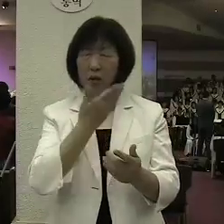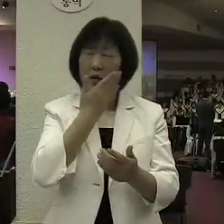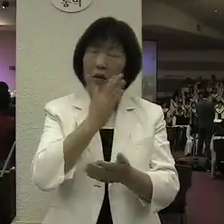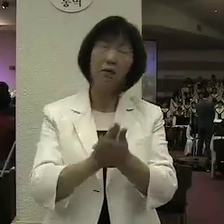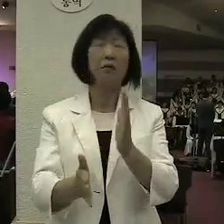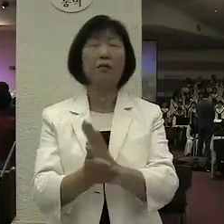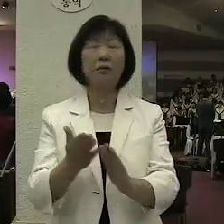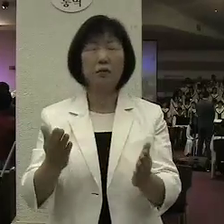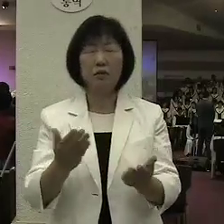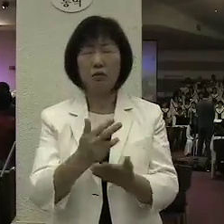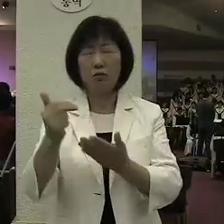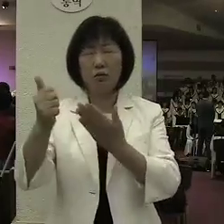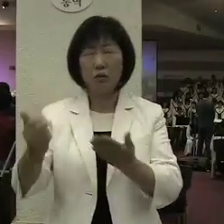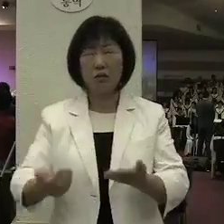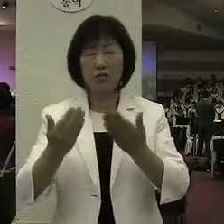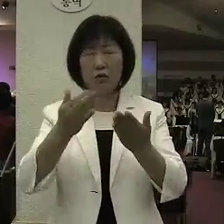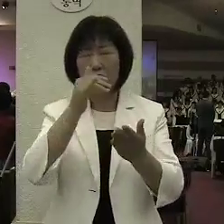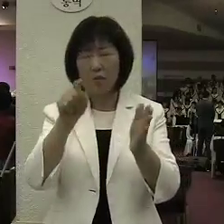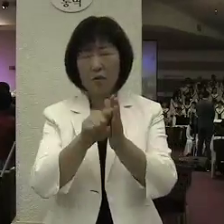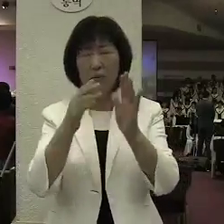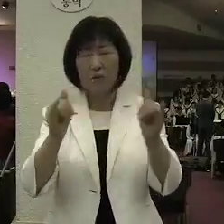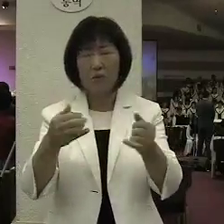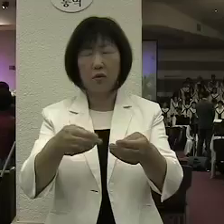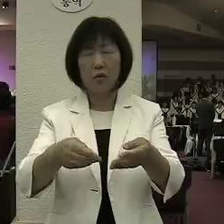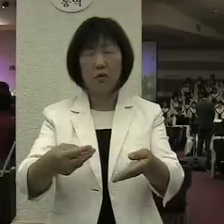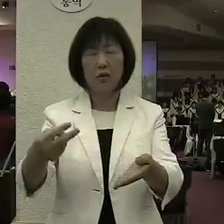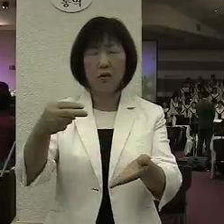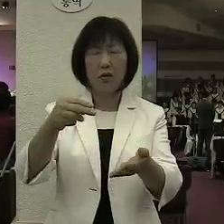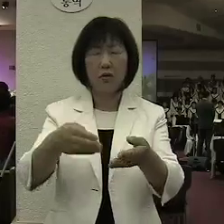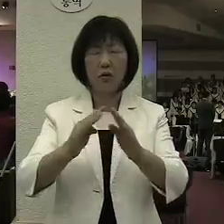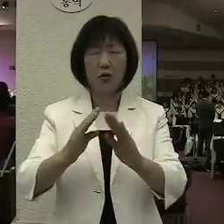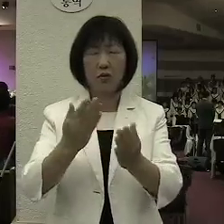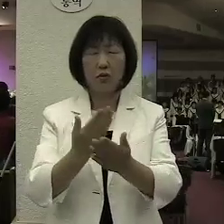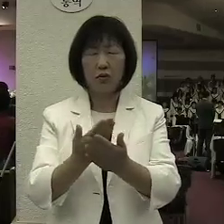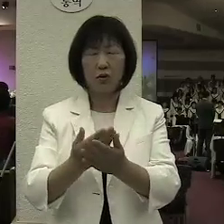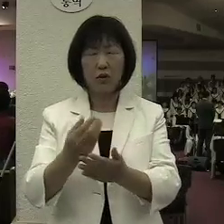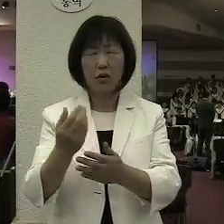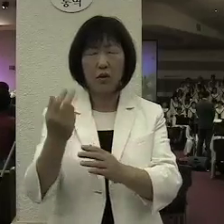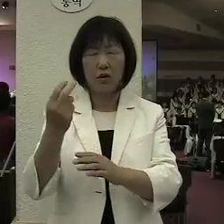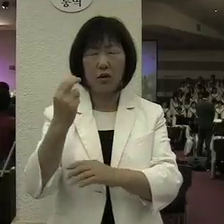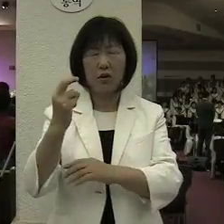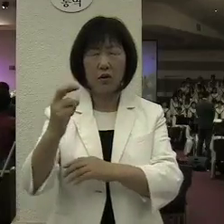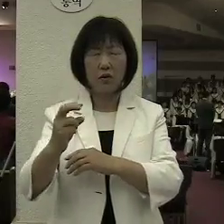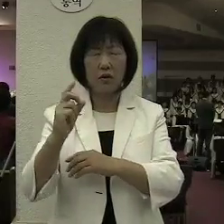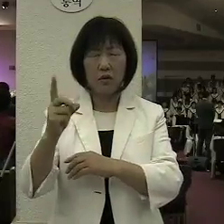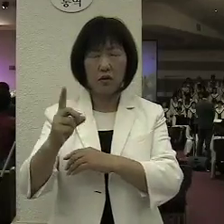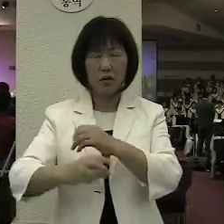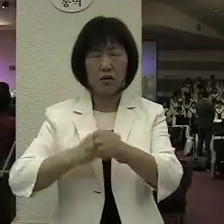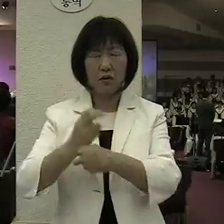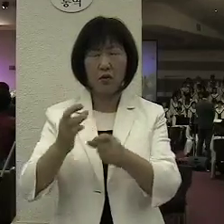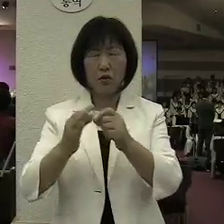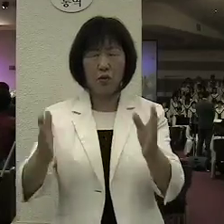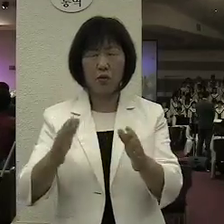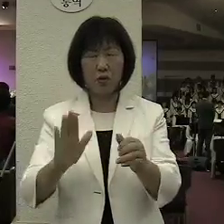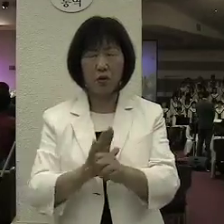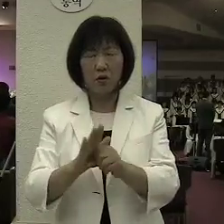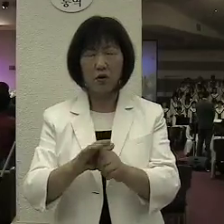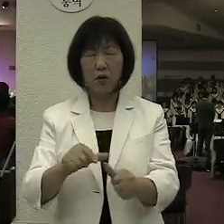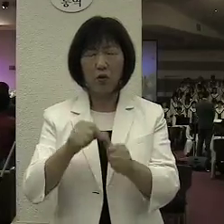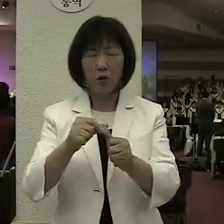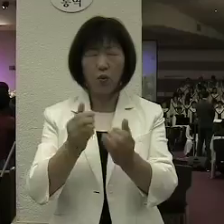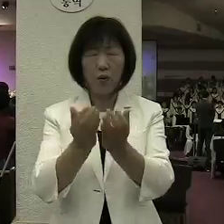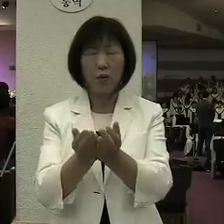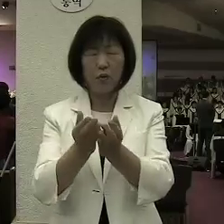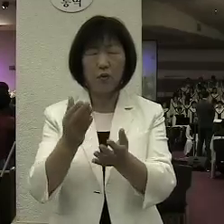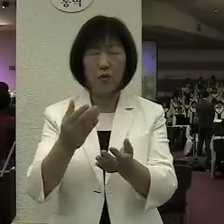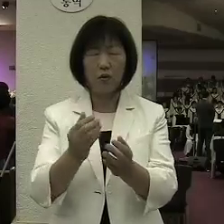주님께 드릴 수 있는 믿음의 사람들로 세워 주시옵소서. 지난 21년 동안 사랑의 교회를 구원의 방주로 사용하여